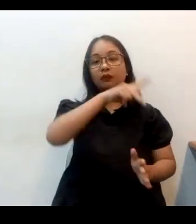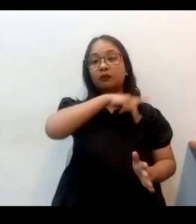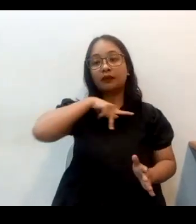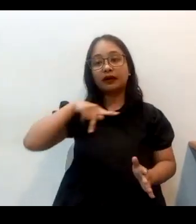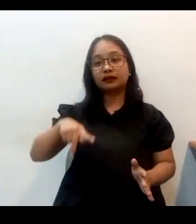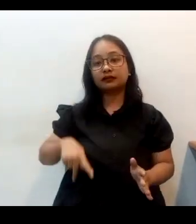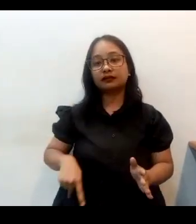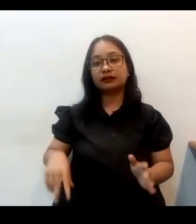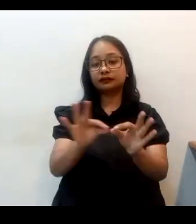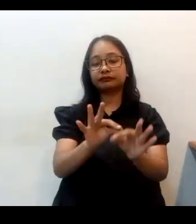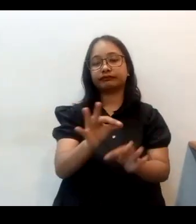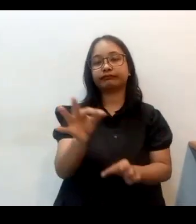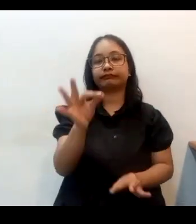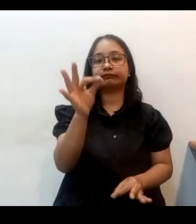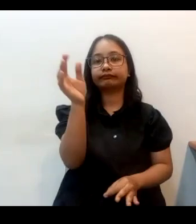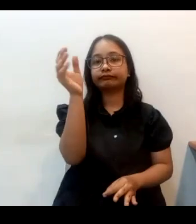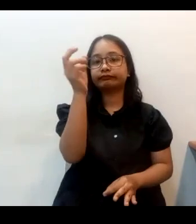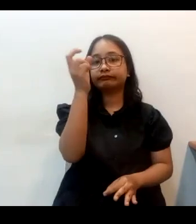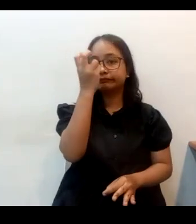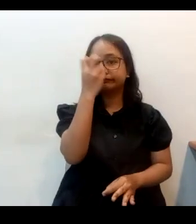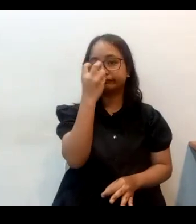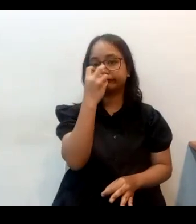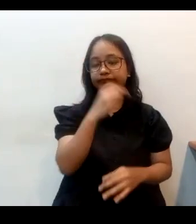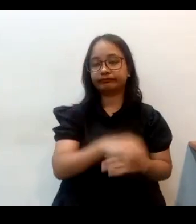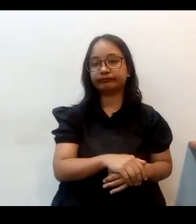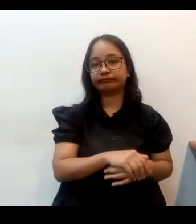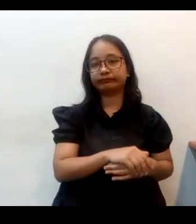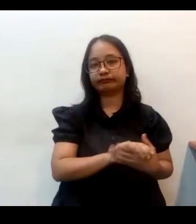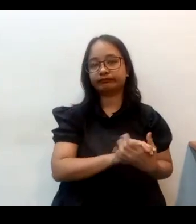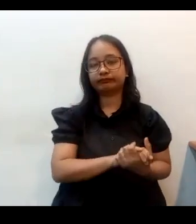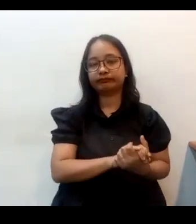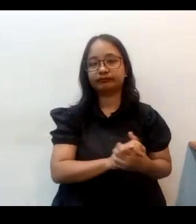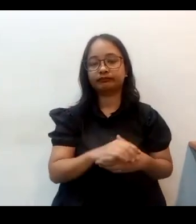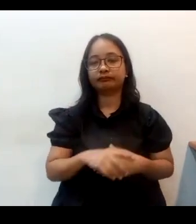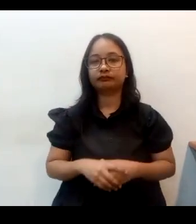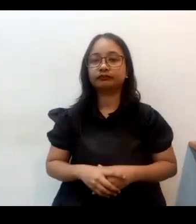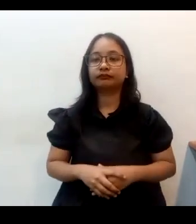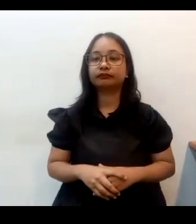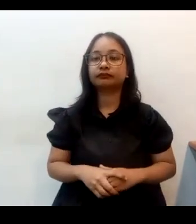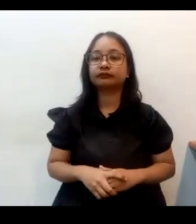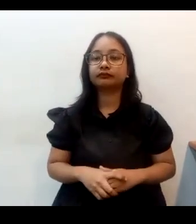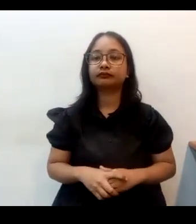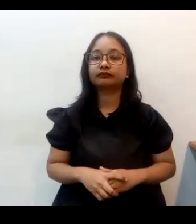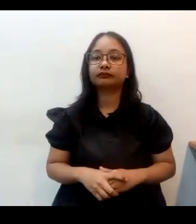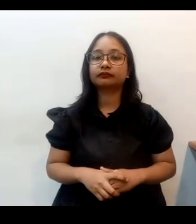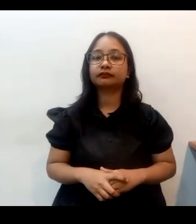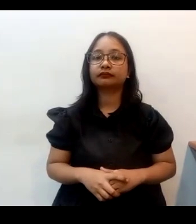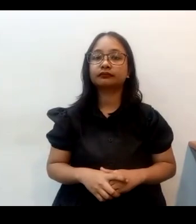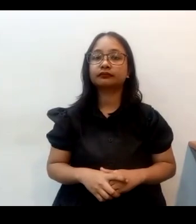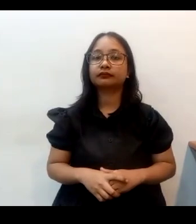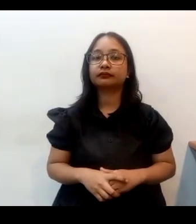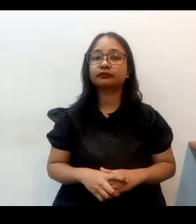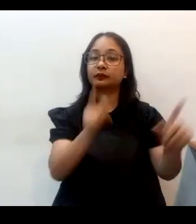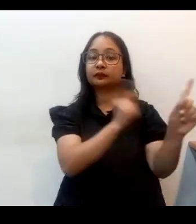ng kapitulo 9, yung kanya po talagang labis na naunawaan na yung mga Pariseo ay mga spiritual na bulag. And when he opened the eyes,